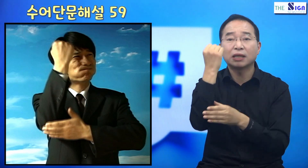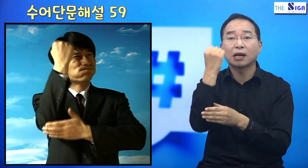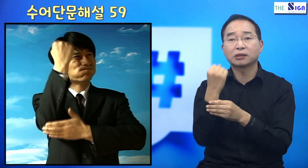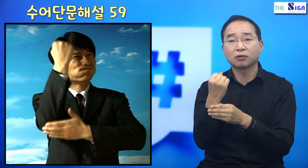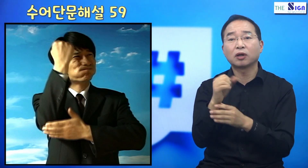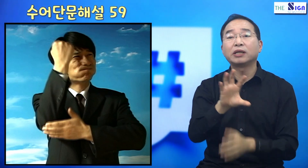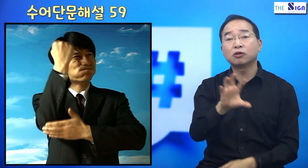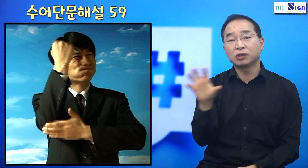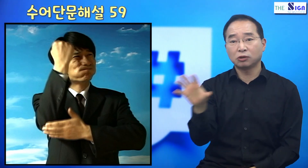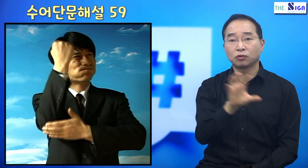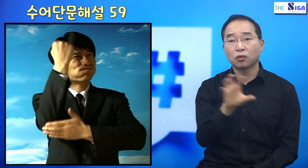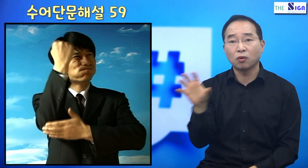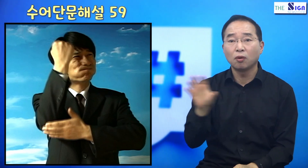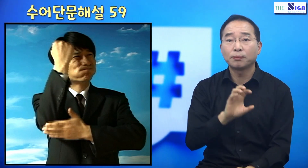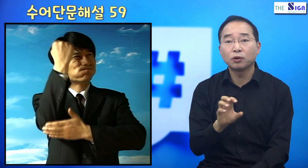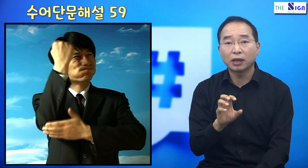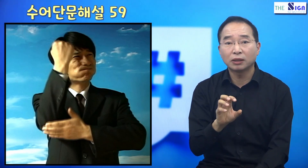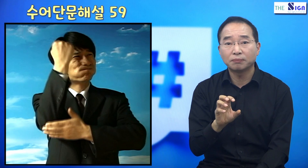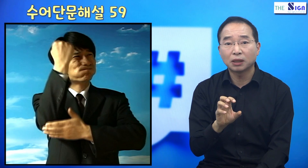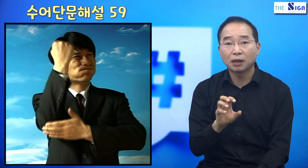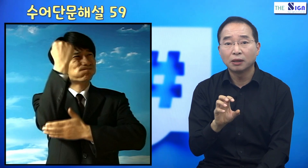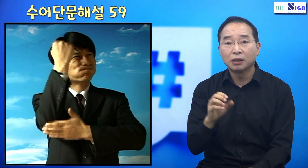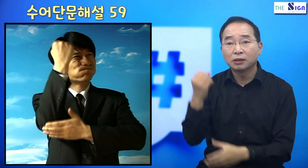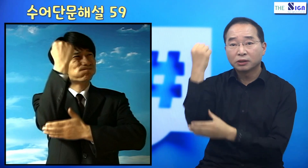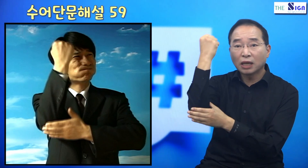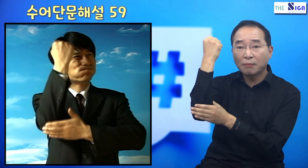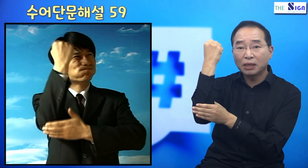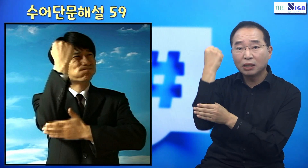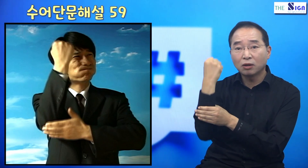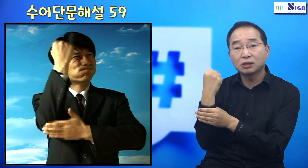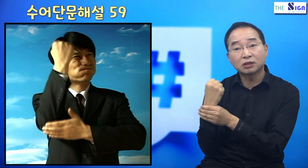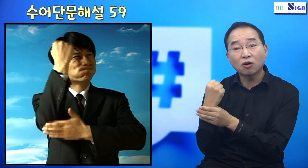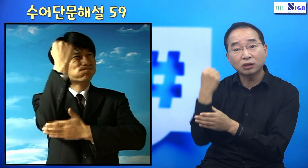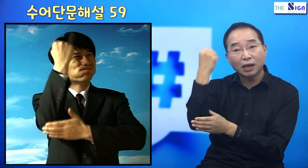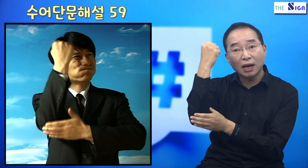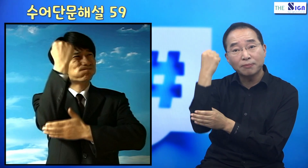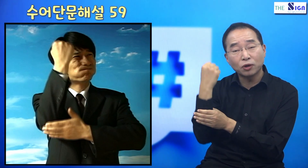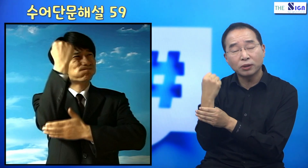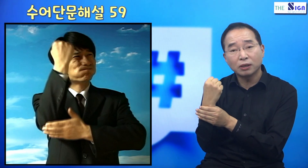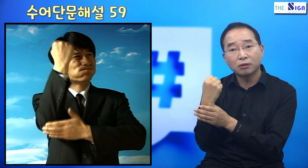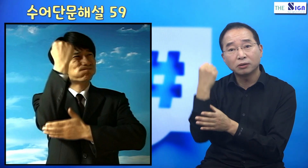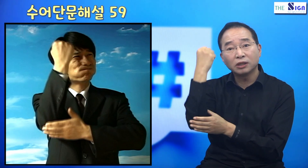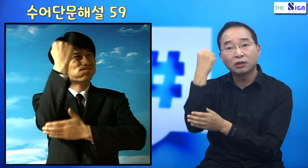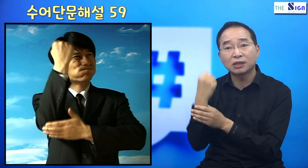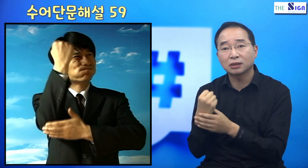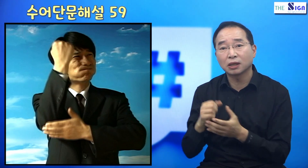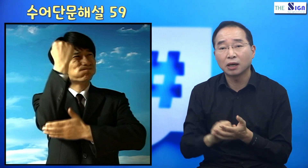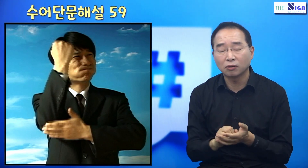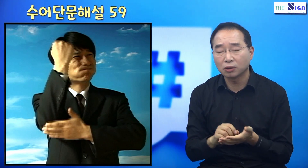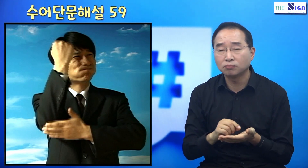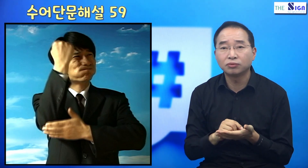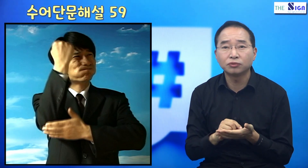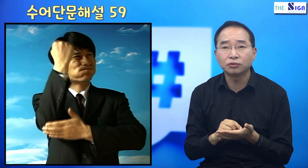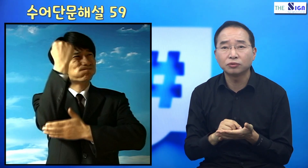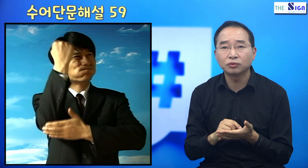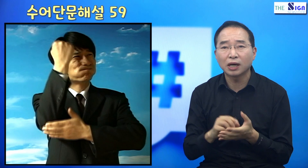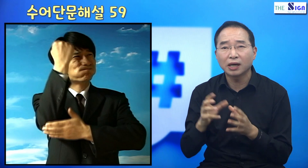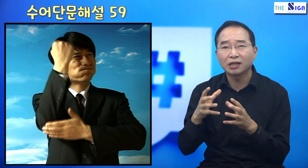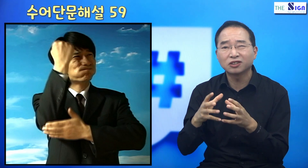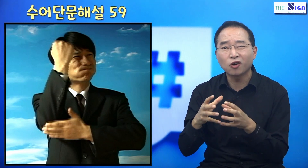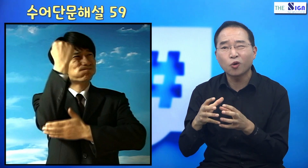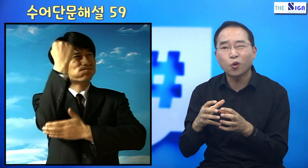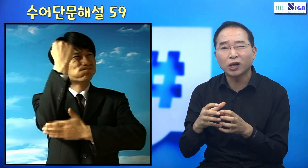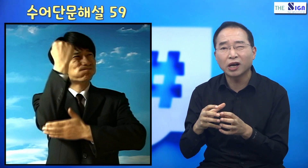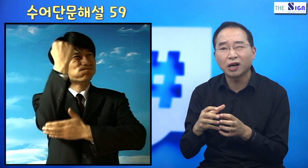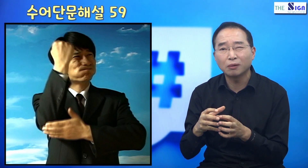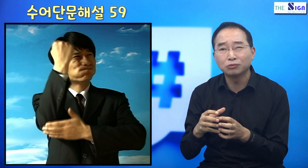집하고 이게 낡았어 라는 형식으로 표현을 하게 됩니다. 그 다음에 이거는 이제 썩다라는 표현이에요. 이거 자체가 어떤 무가